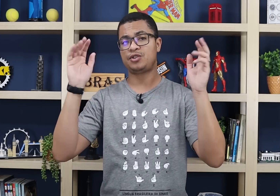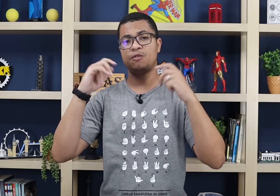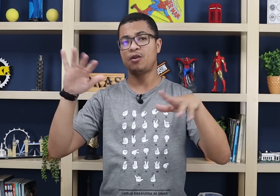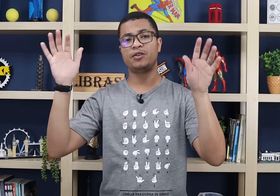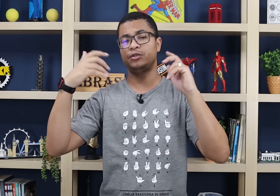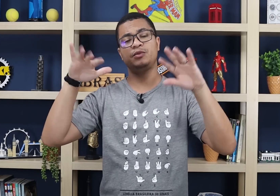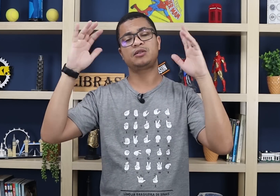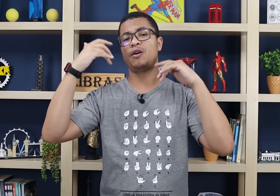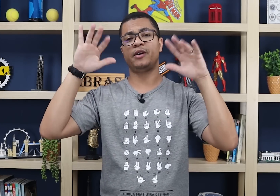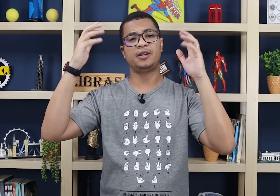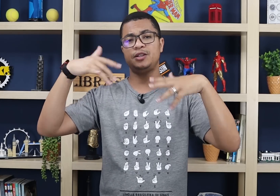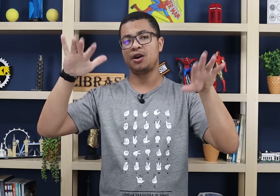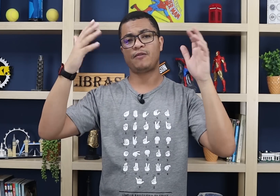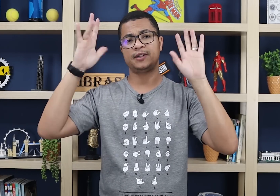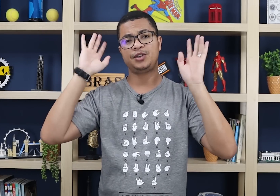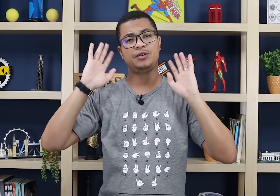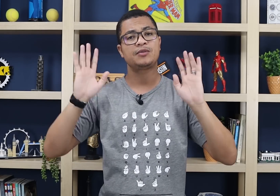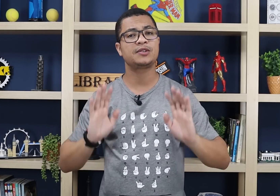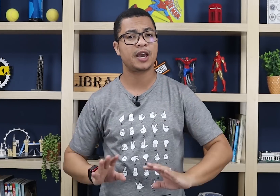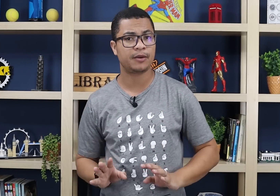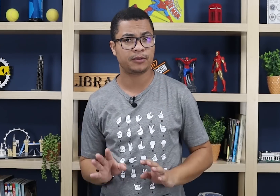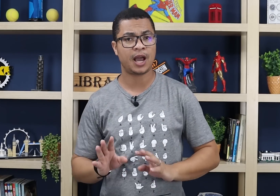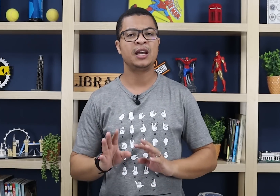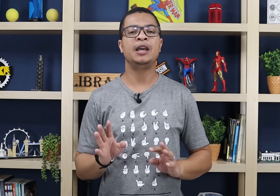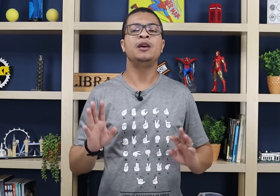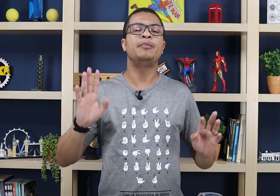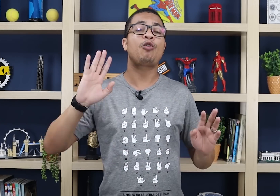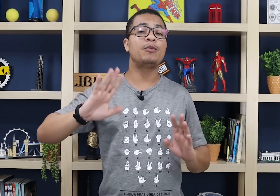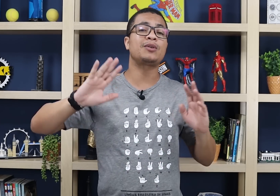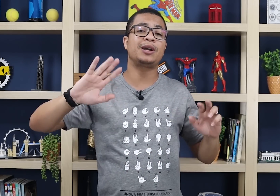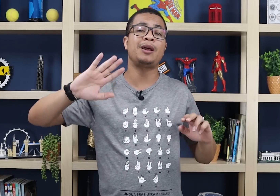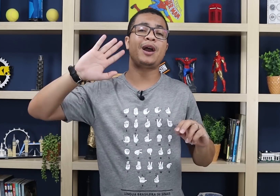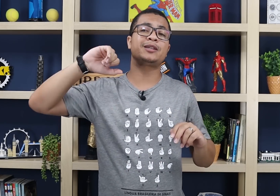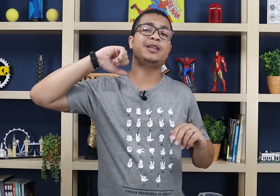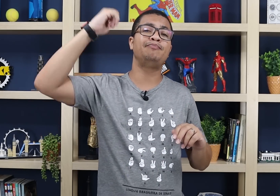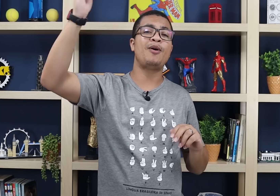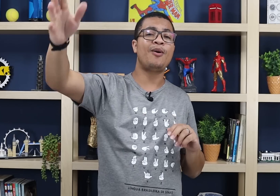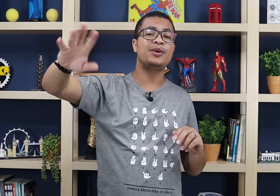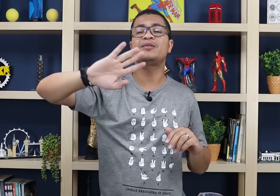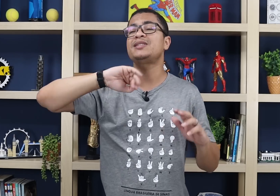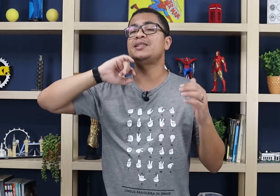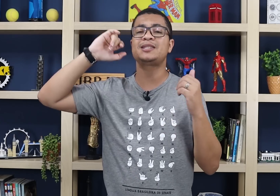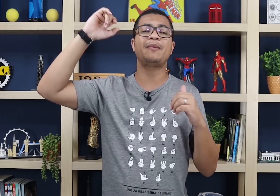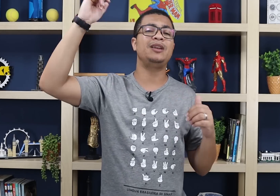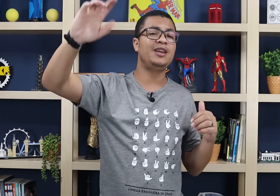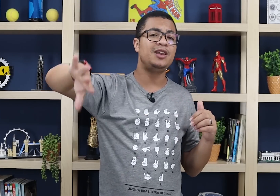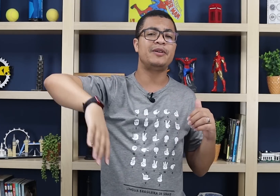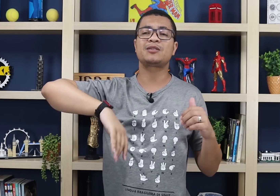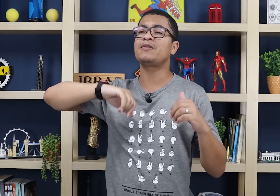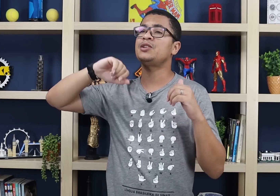dentro de alguma coisa, dentro de uma história, dentro de algo que faça sentido aí no seu cérebro, tá? Preocupe só com a gramática depois, quando você já sabe Libras, quando você